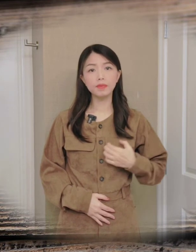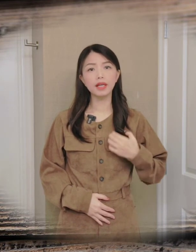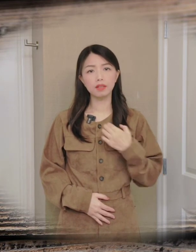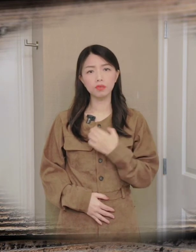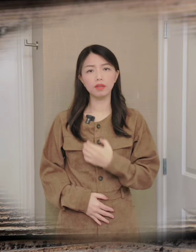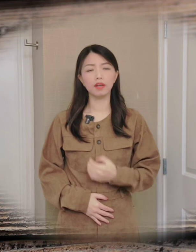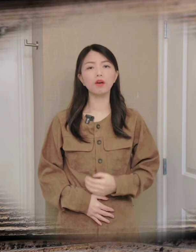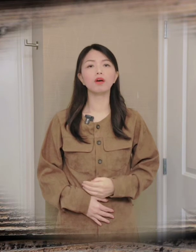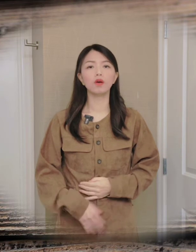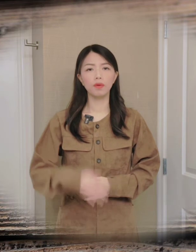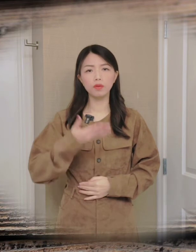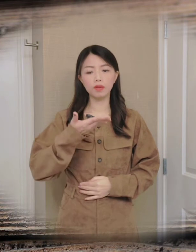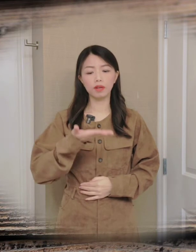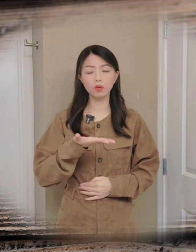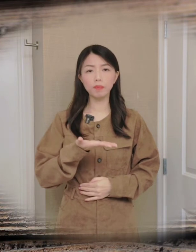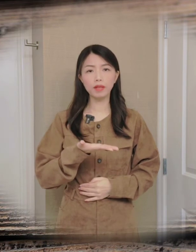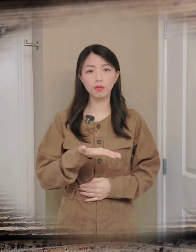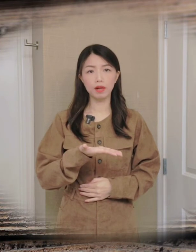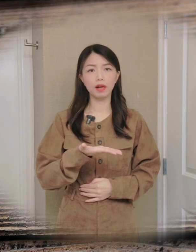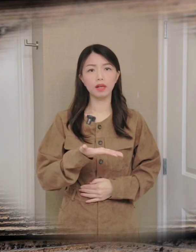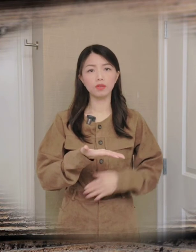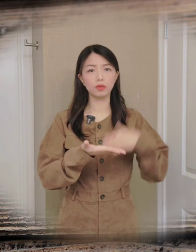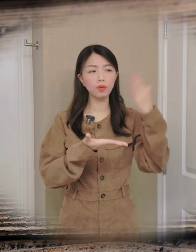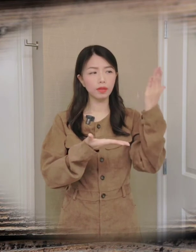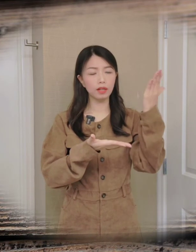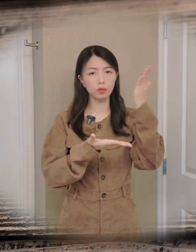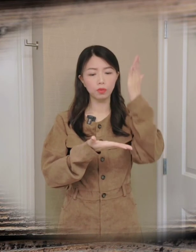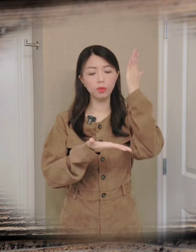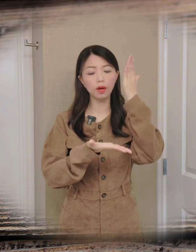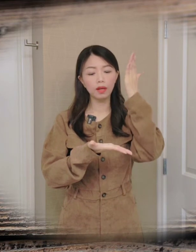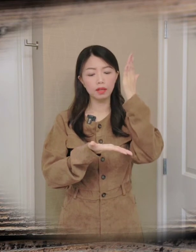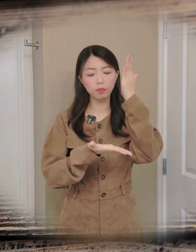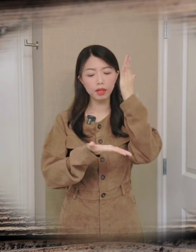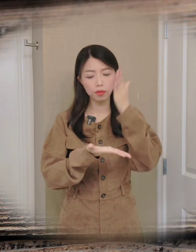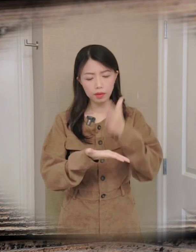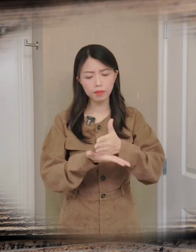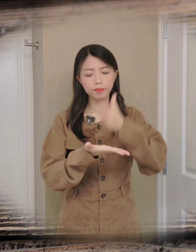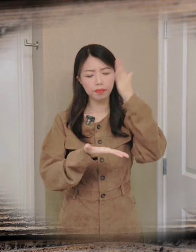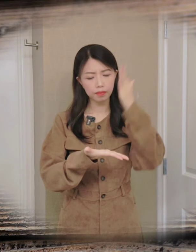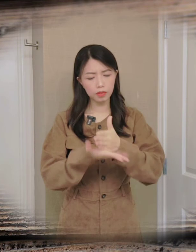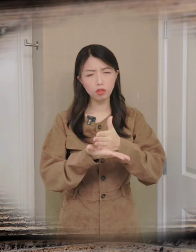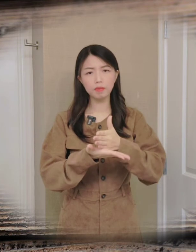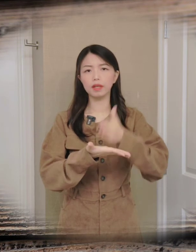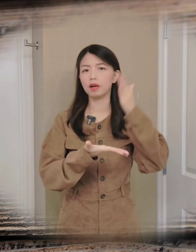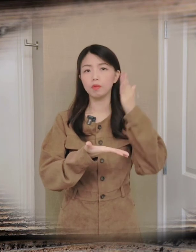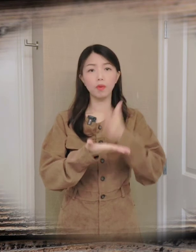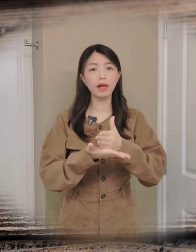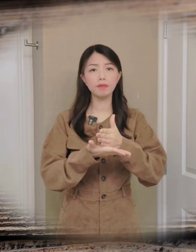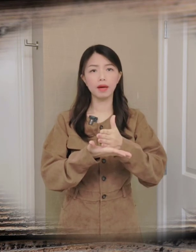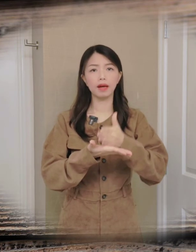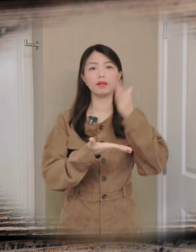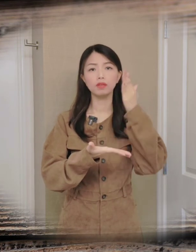뭔가 금지하는 수어는요. 왼손이 이렇게 손바닥의 위를 향하게 해주시고 다른 손으로 이 손바닥 위를 쳐주시면 돼요.